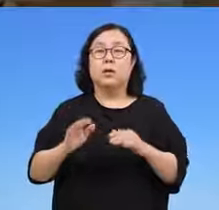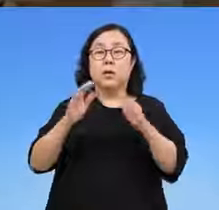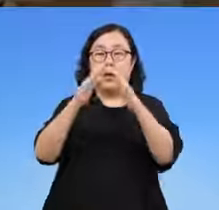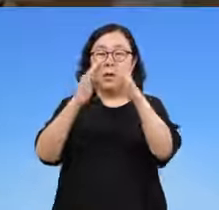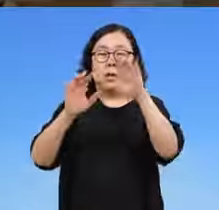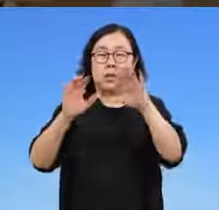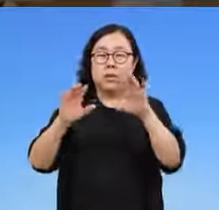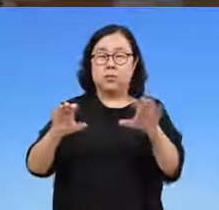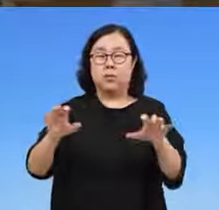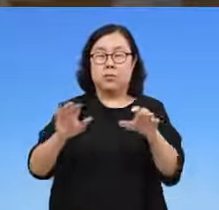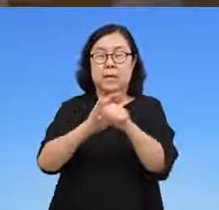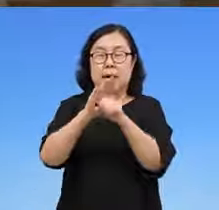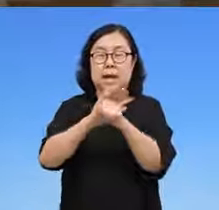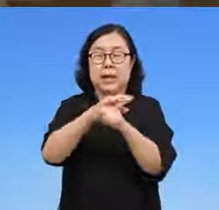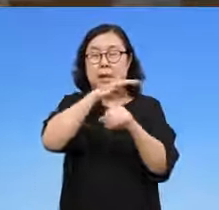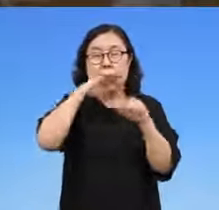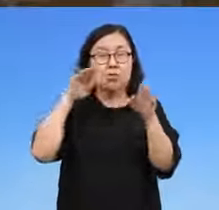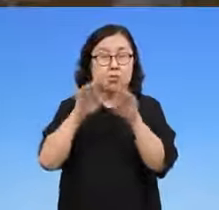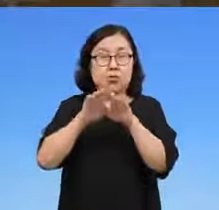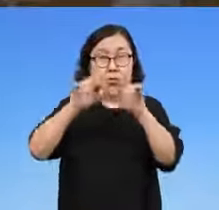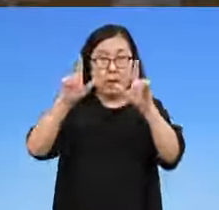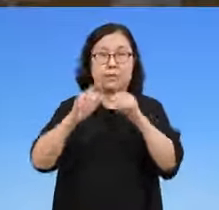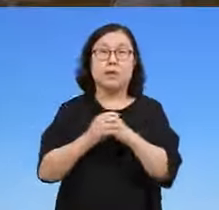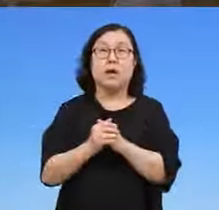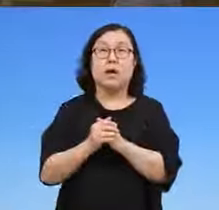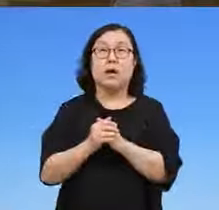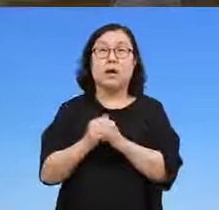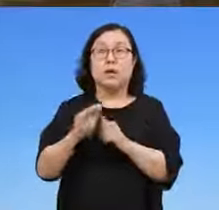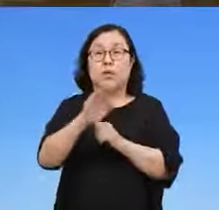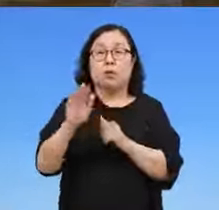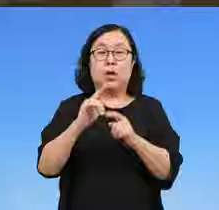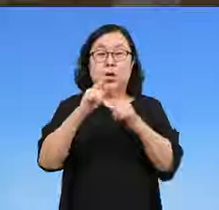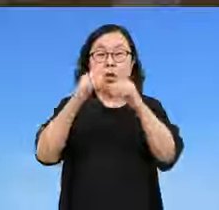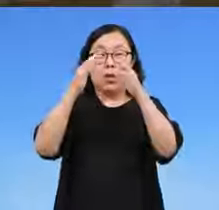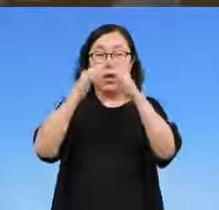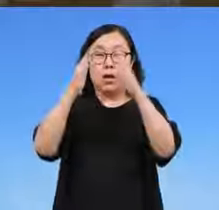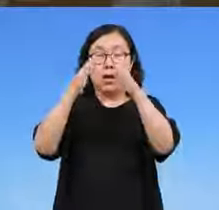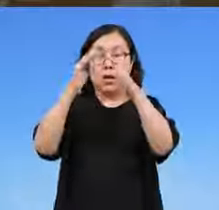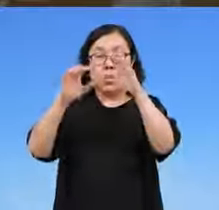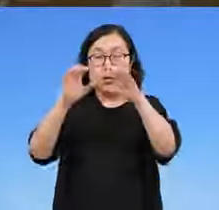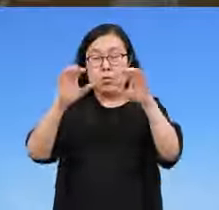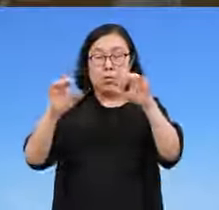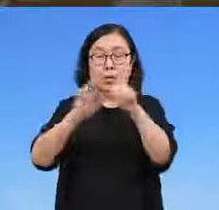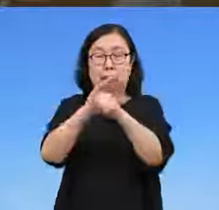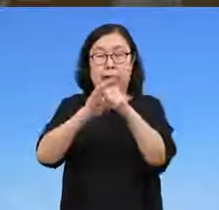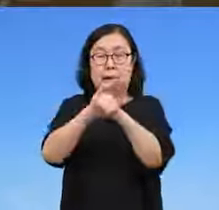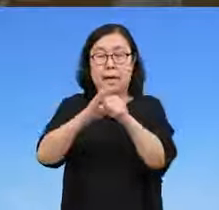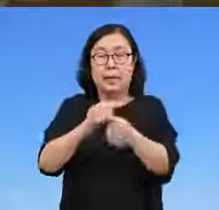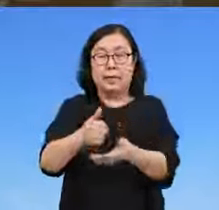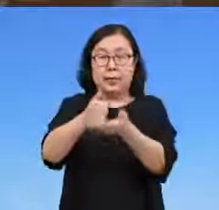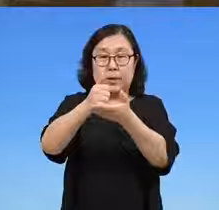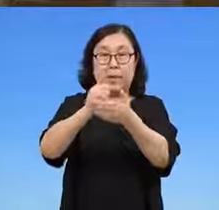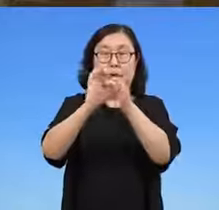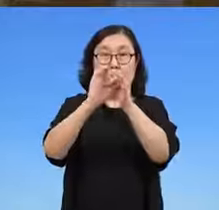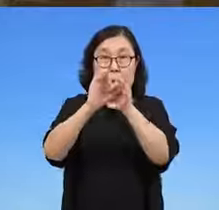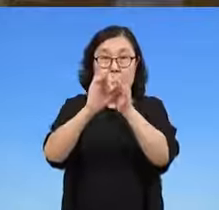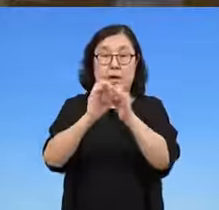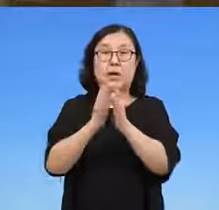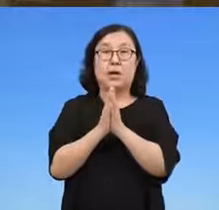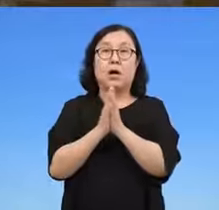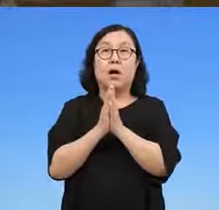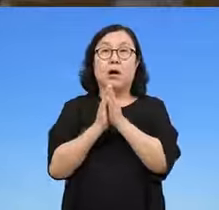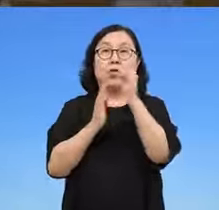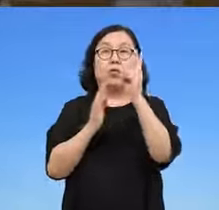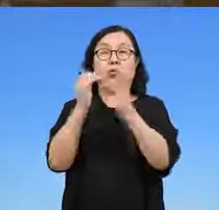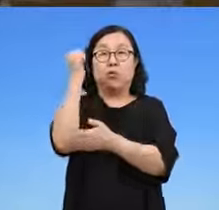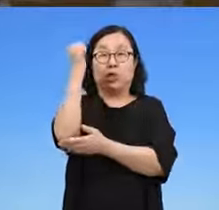오늘은 이웃 사랑의 주일이거든요. 우리 교회 이웃 사랑 섬김과 관련해서 2 기둥이 있습니다.